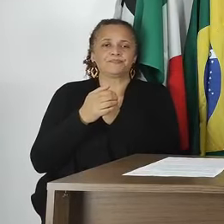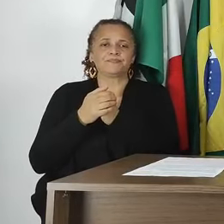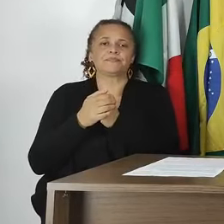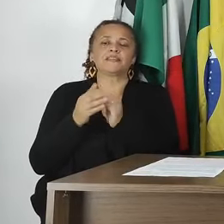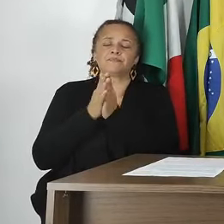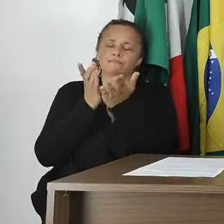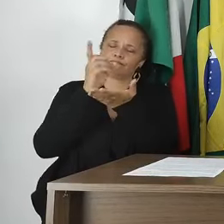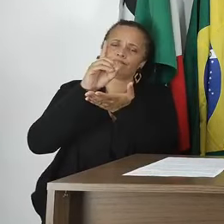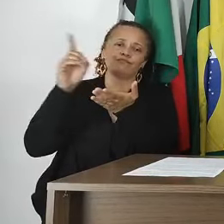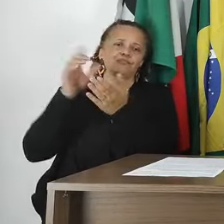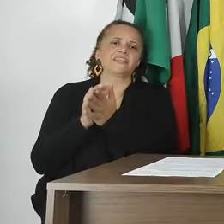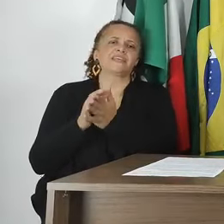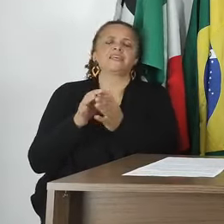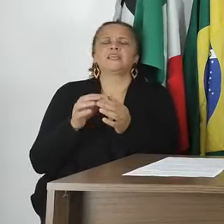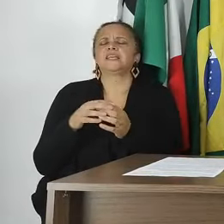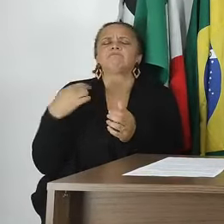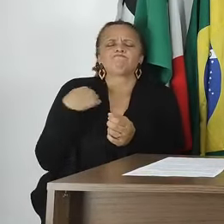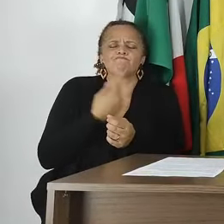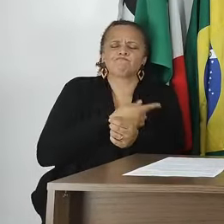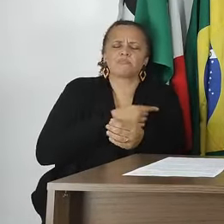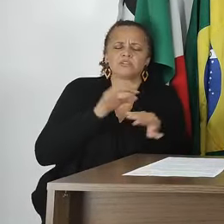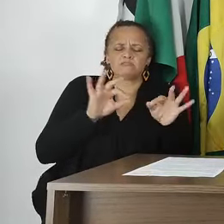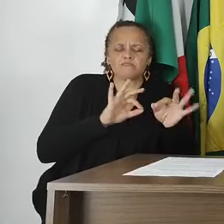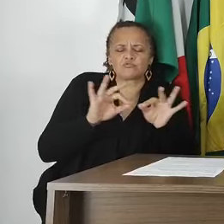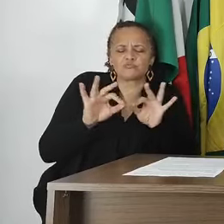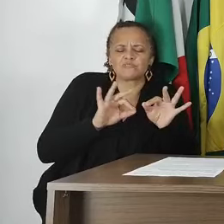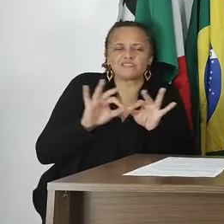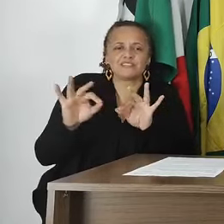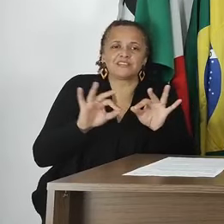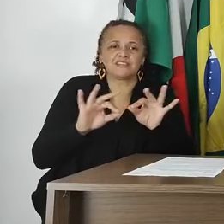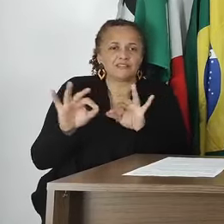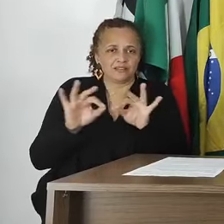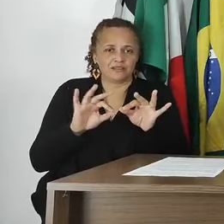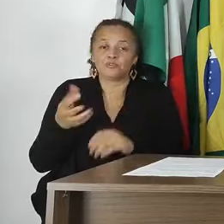todo cuidado o almoço, nós preparamos com todo cuidado